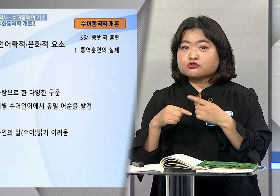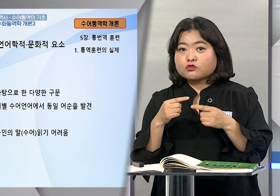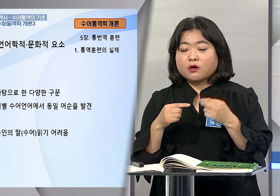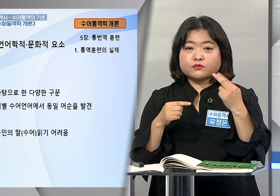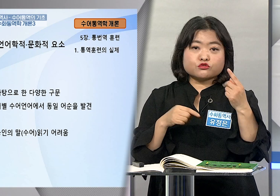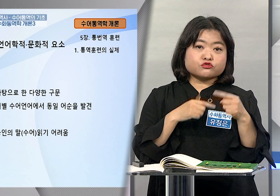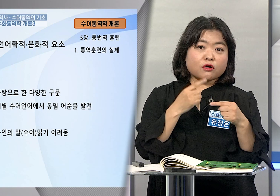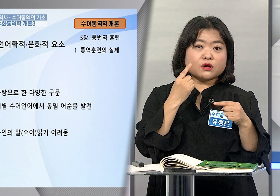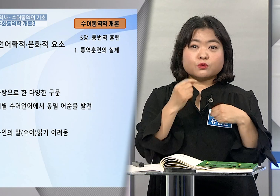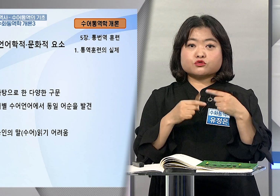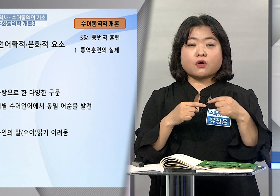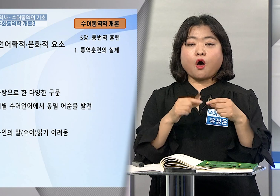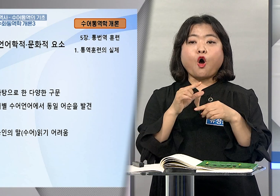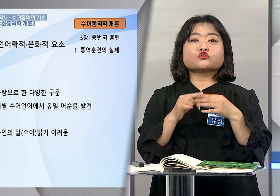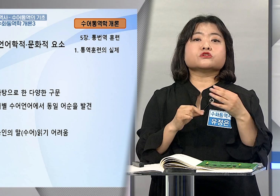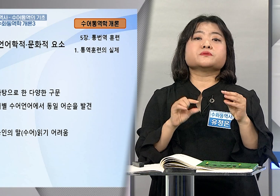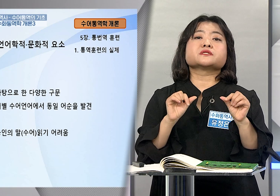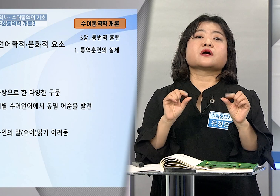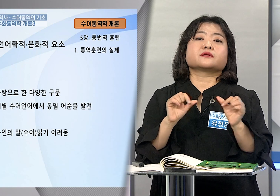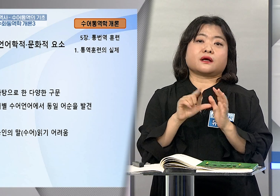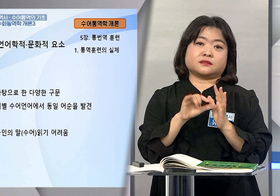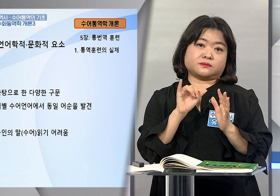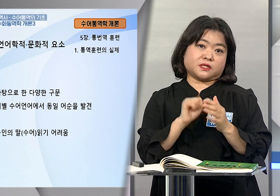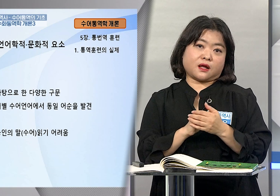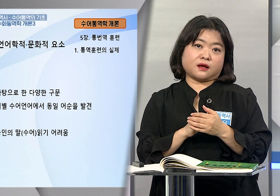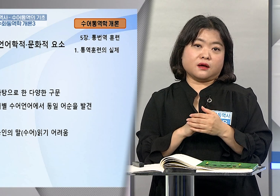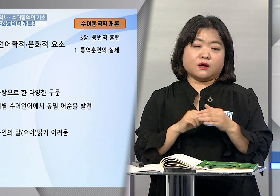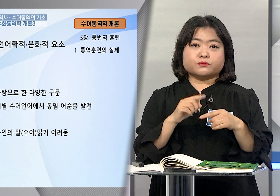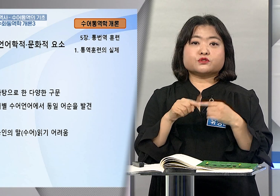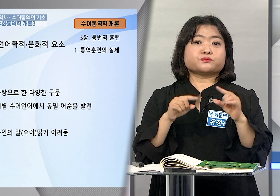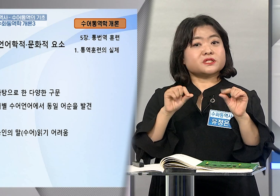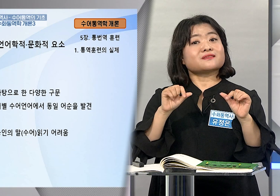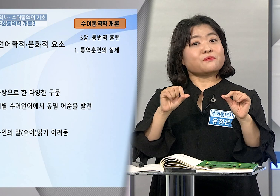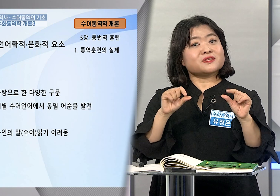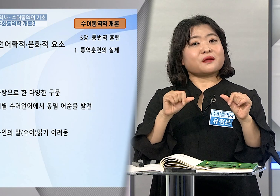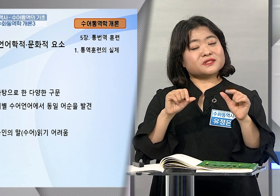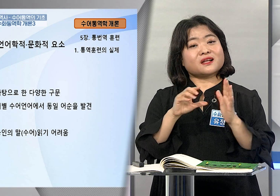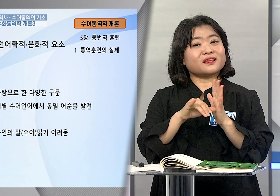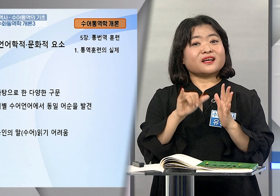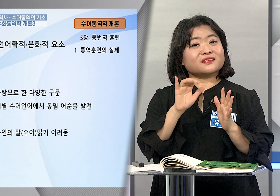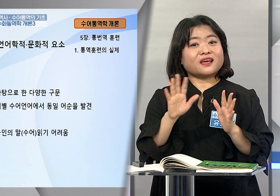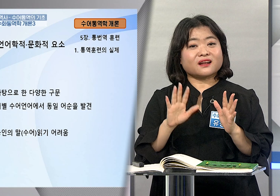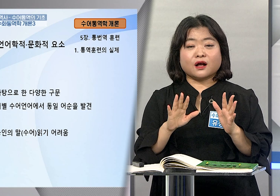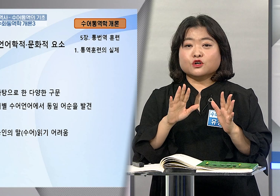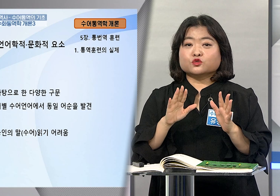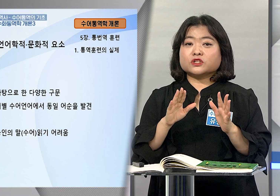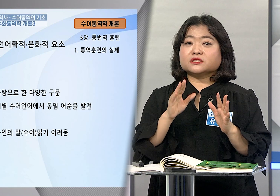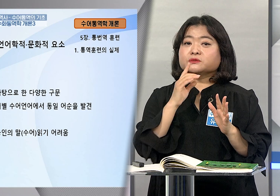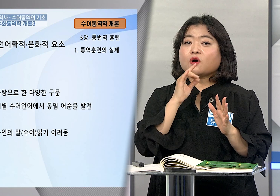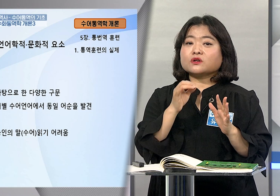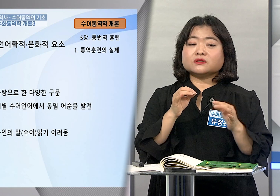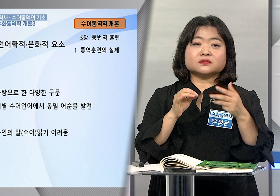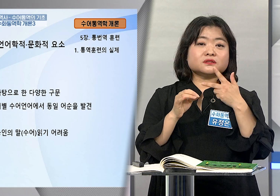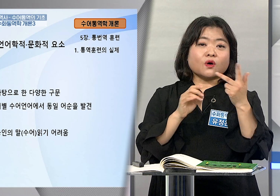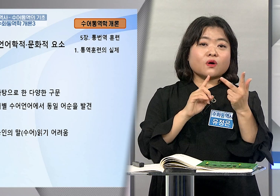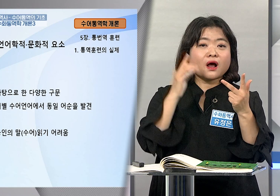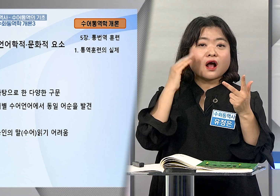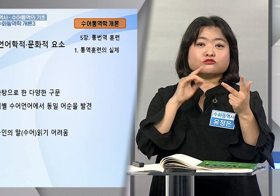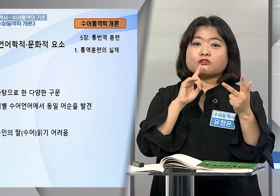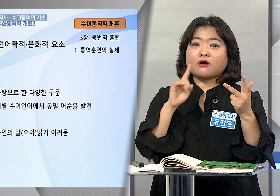수어, 미국 수어, 일본 수어 어순이 비슷할 때가 있습니다. 비슷합니다. 비슷할 때가 있는 게 아니라 우리 음성 언어는 영어랑